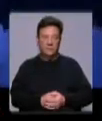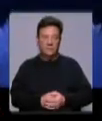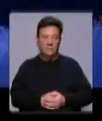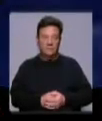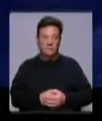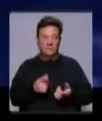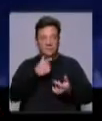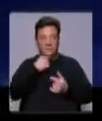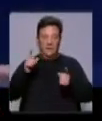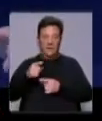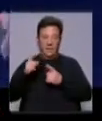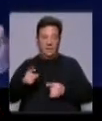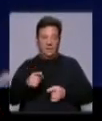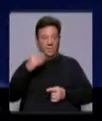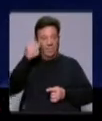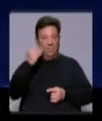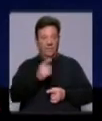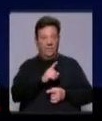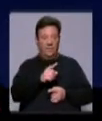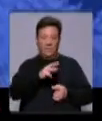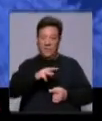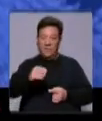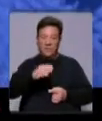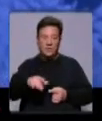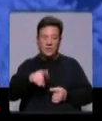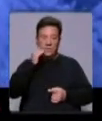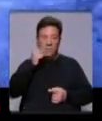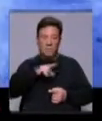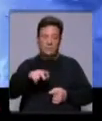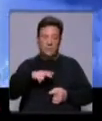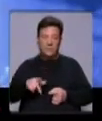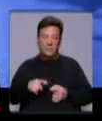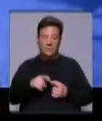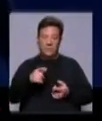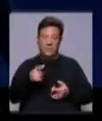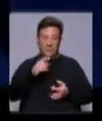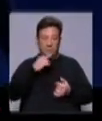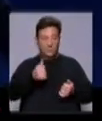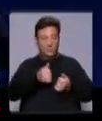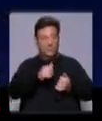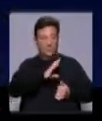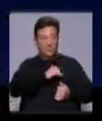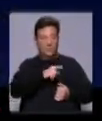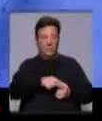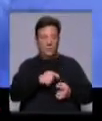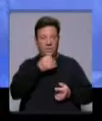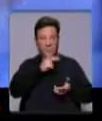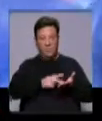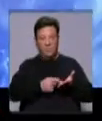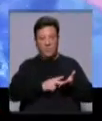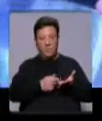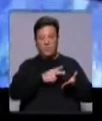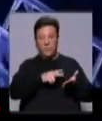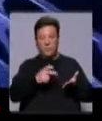Canta, mas não encanta, alguns milhares de crianças e pais portugueses. São sucessos globais, dobrados em português, mas sem